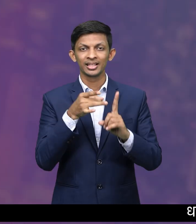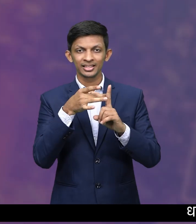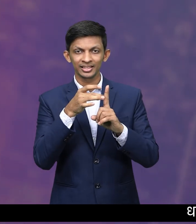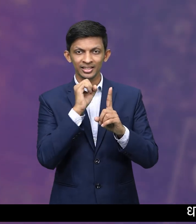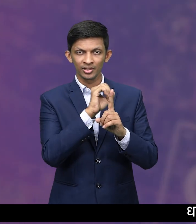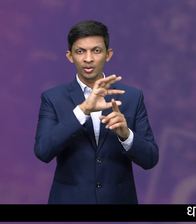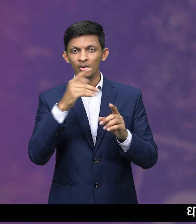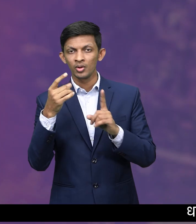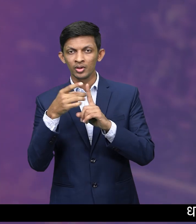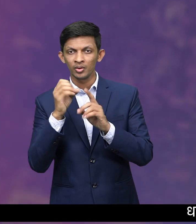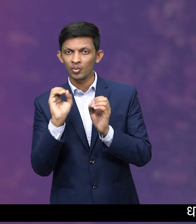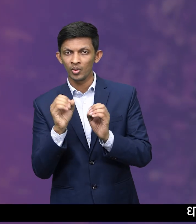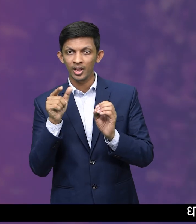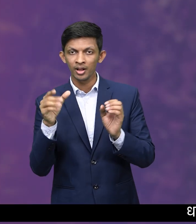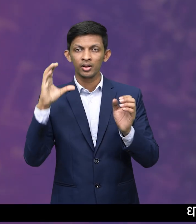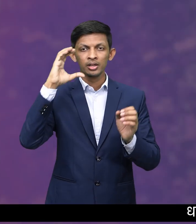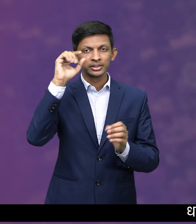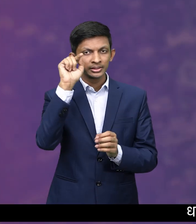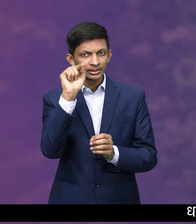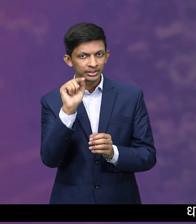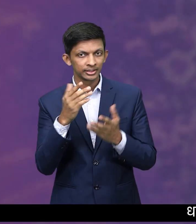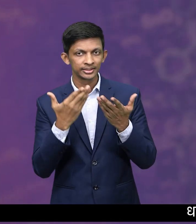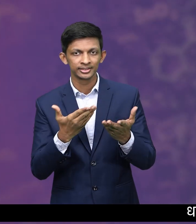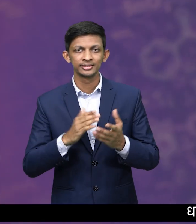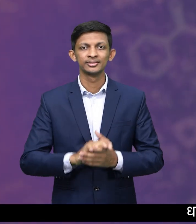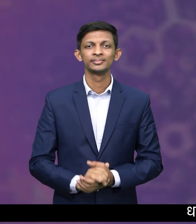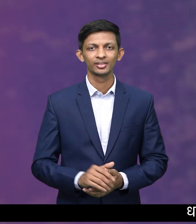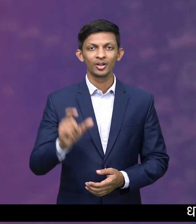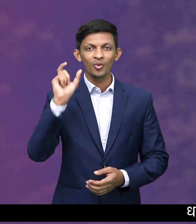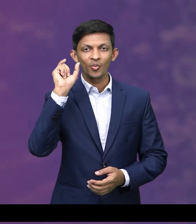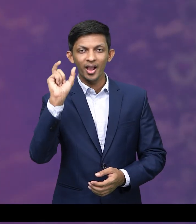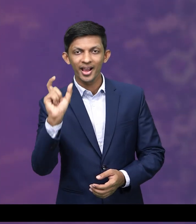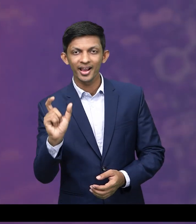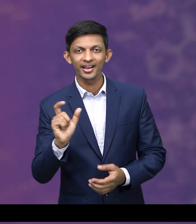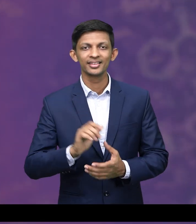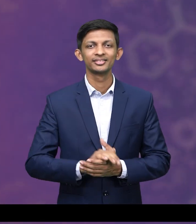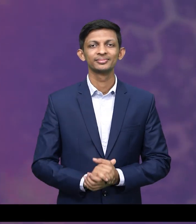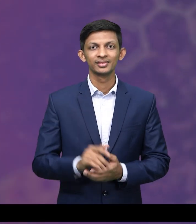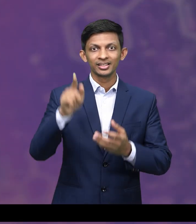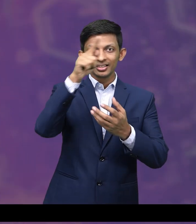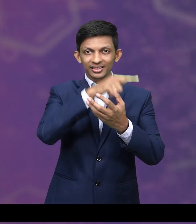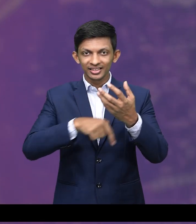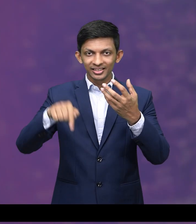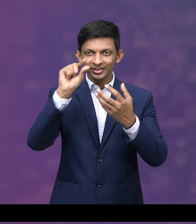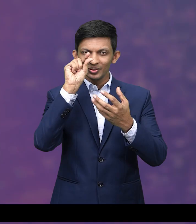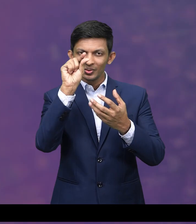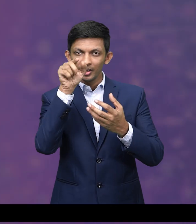धातु और अधातु गुणाधर्म। मुख्य शब्द: परमाणु त्रिज्या,